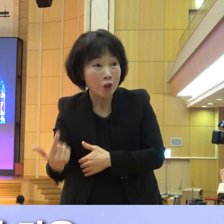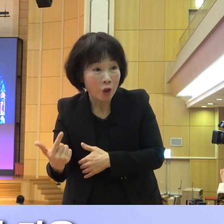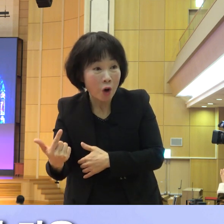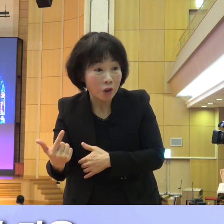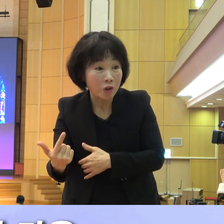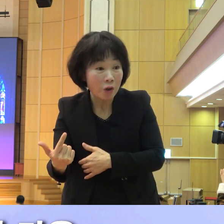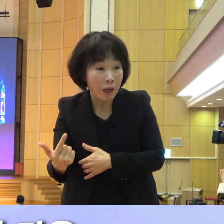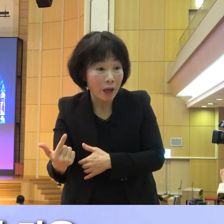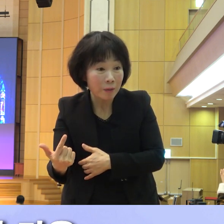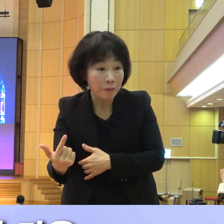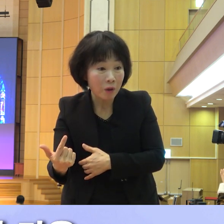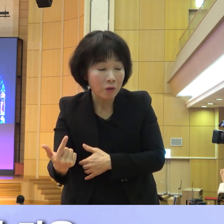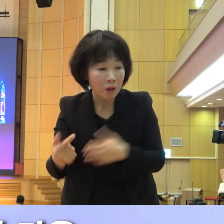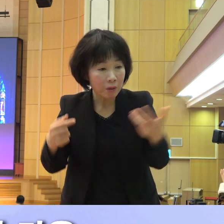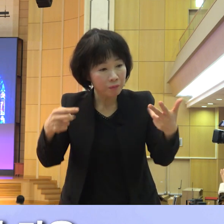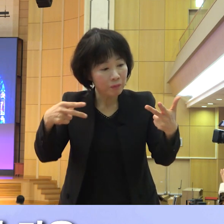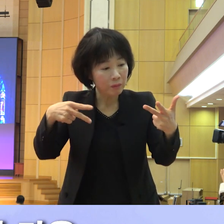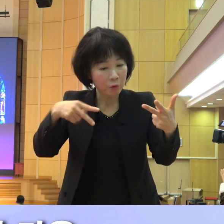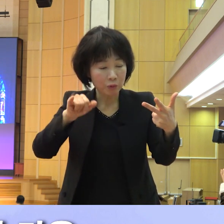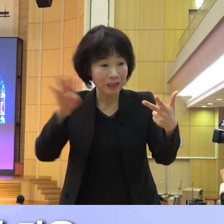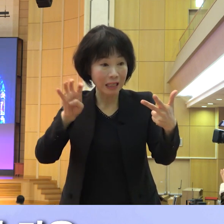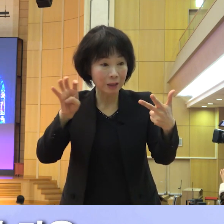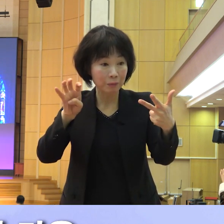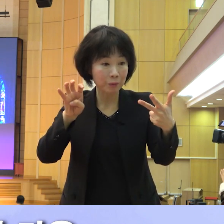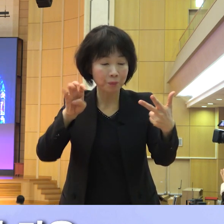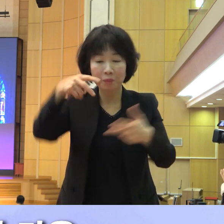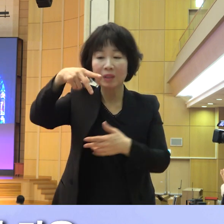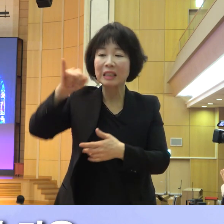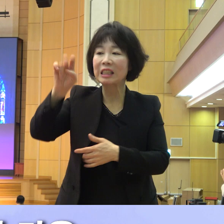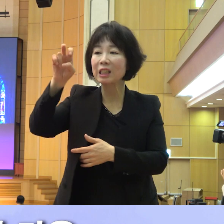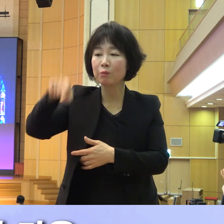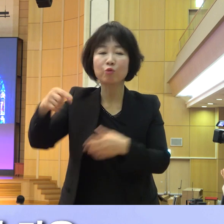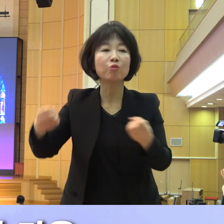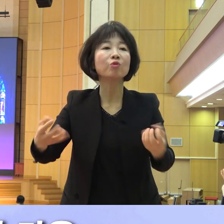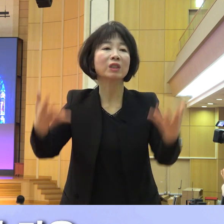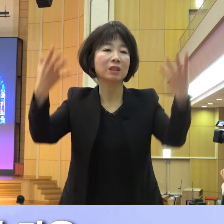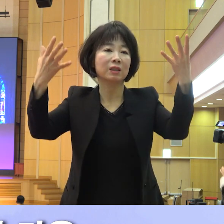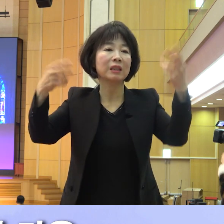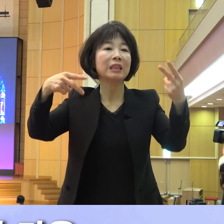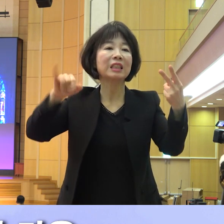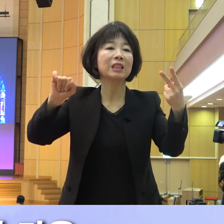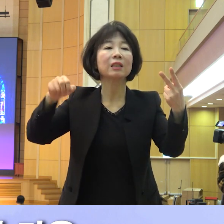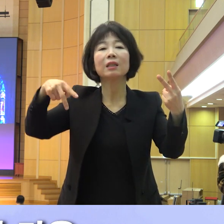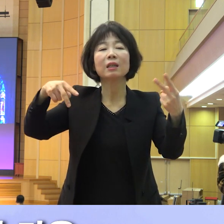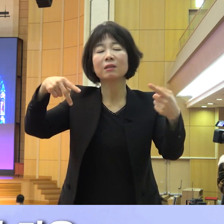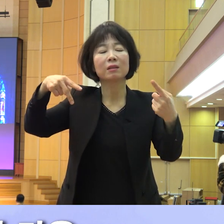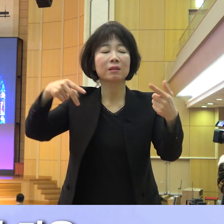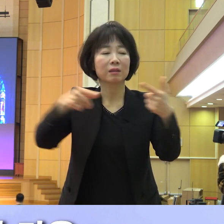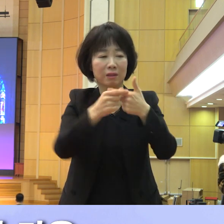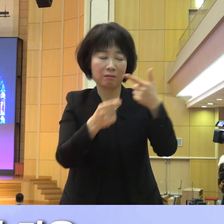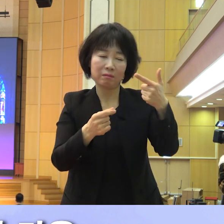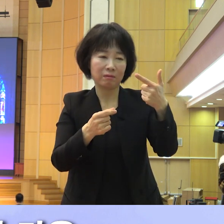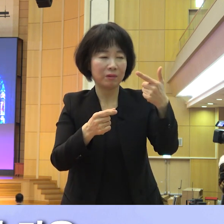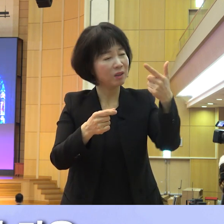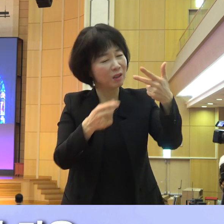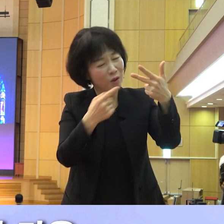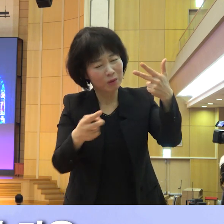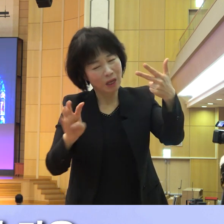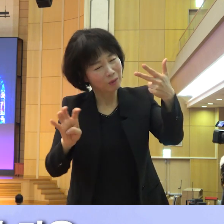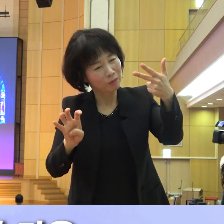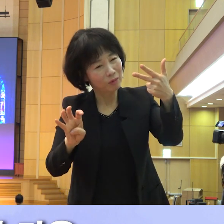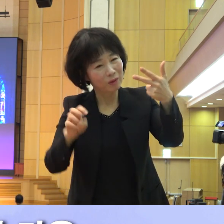직분 받으신 분들은 다 참여해서 하나님께 시무 예배를 드리고 또 1년